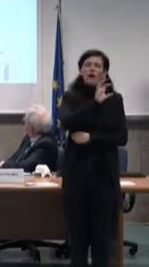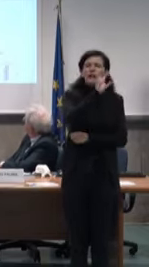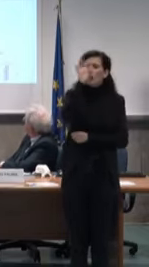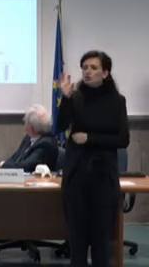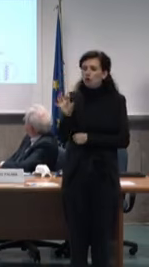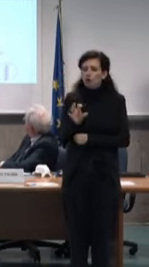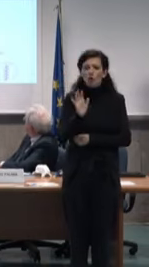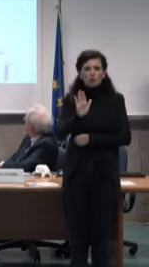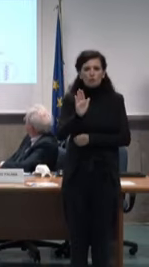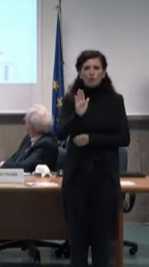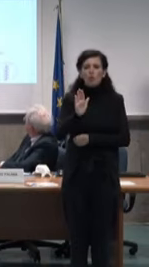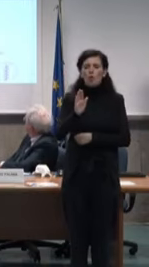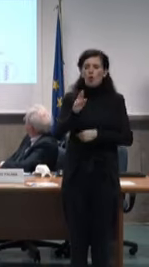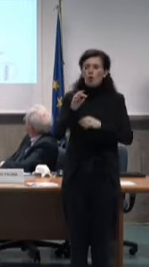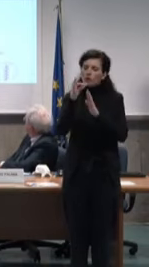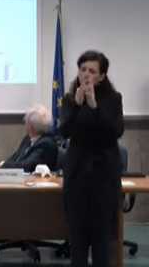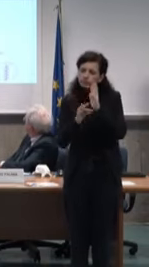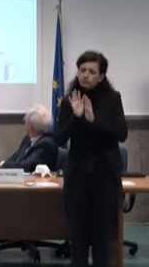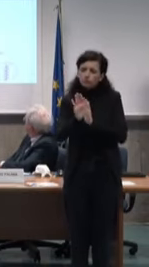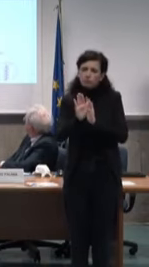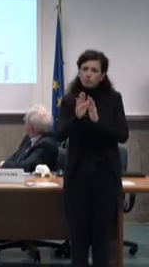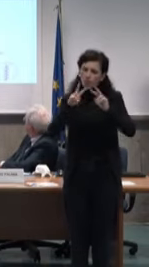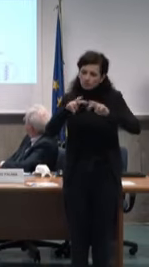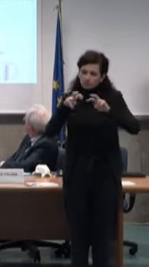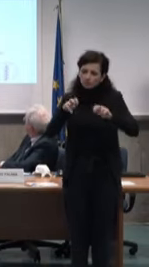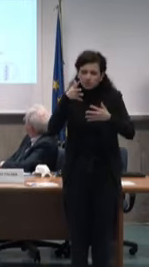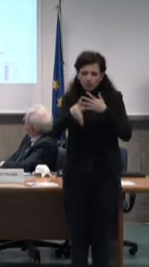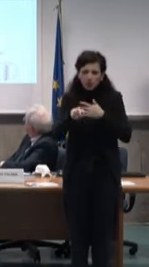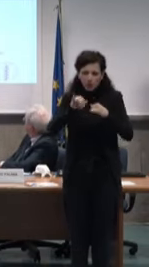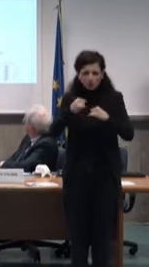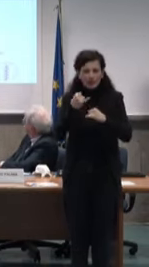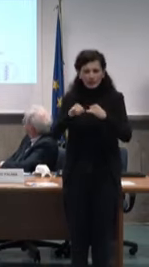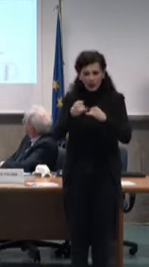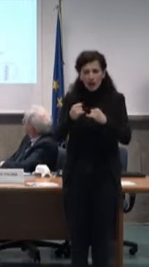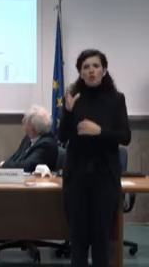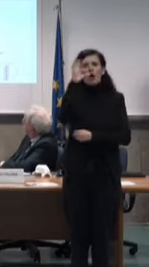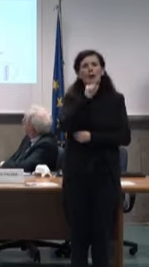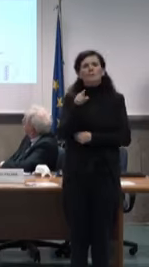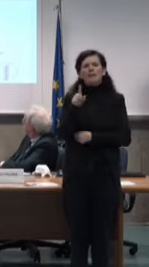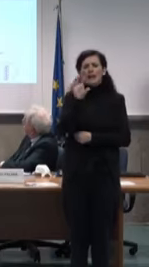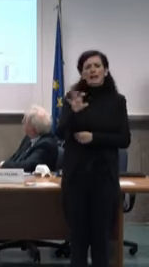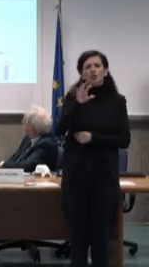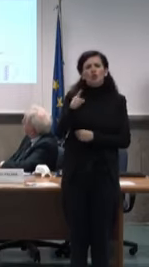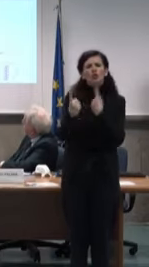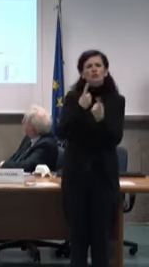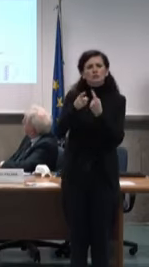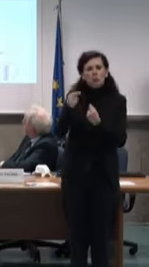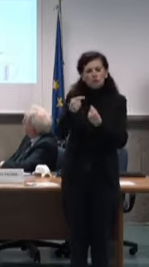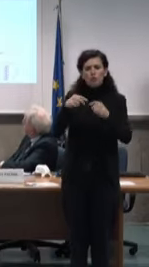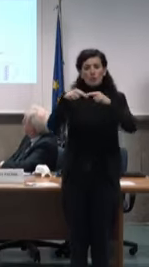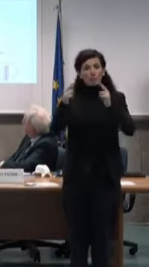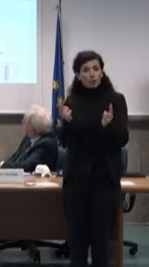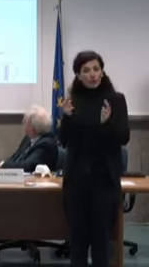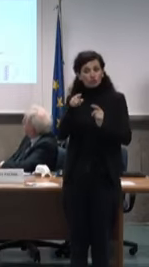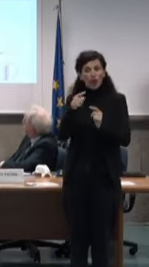questo nel mezzo estremamente importante perché ci permette sia di declinarlo a livello regionale sia a livello provinciale poi a